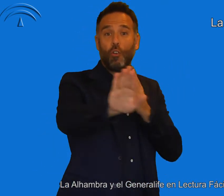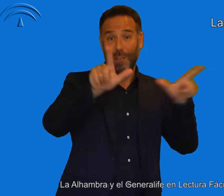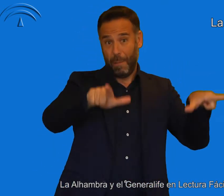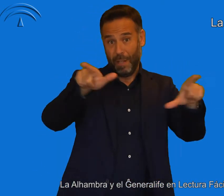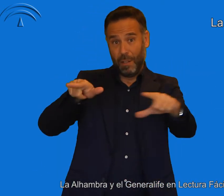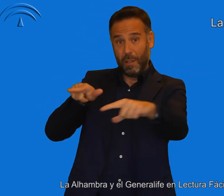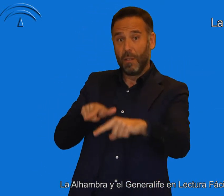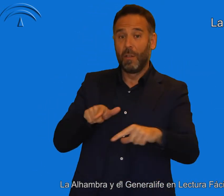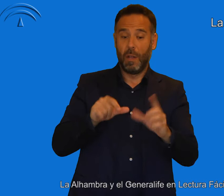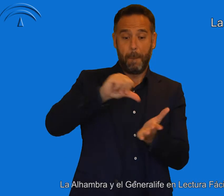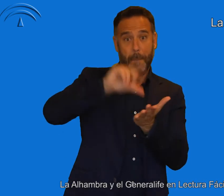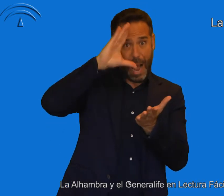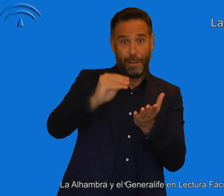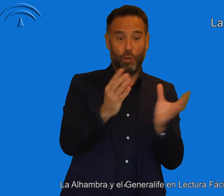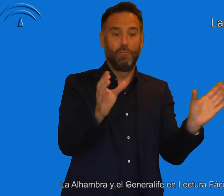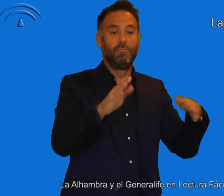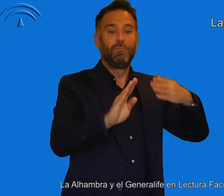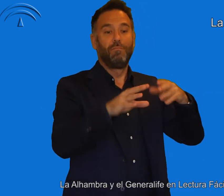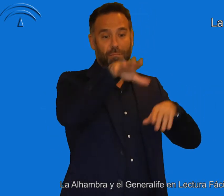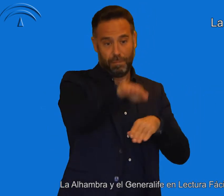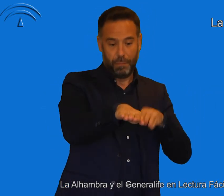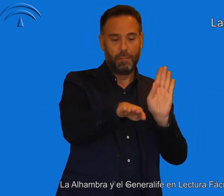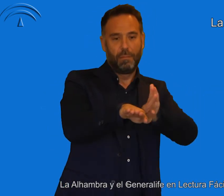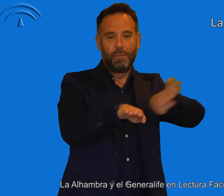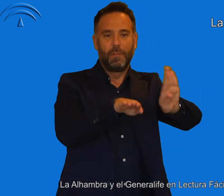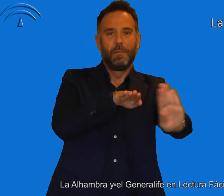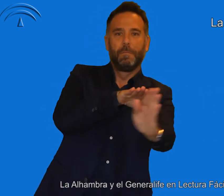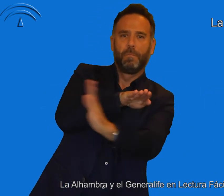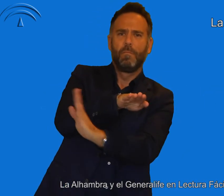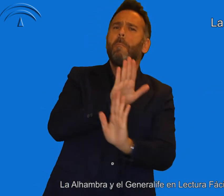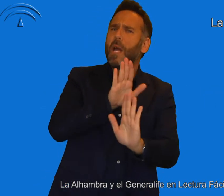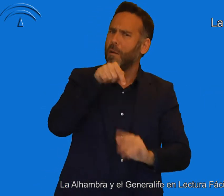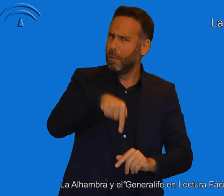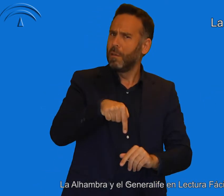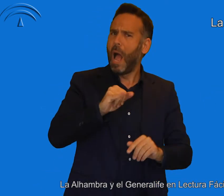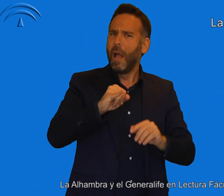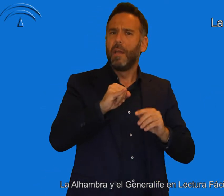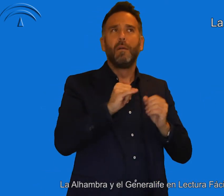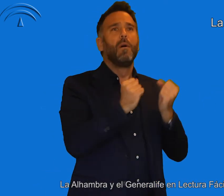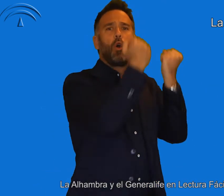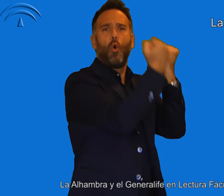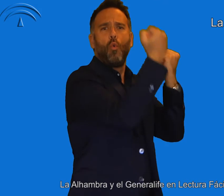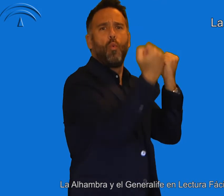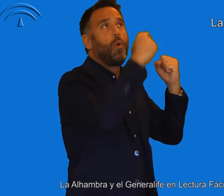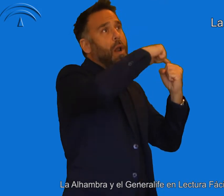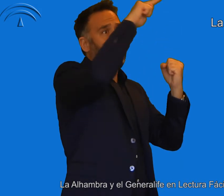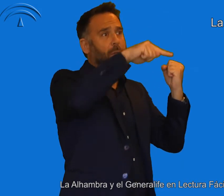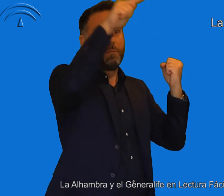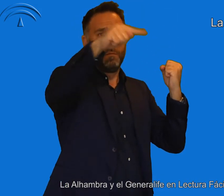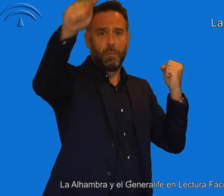Aquí, también, las habitaciones están dispuestas alrededor del patio, pero este es un patio diferente. Está rodeado